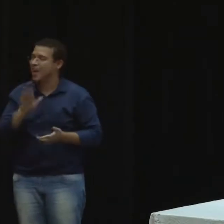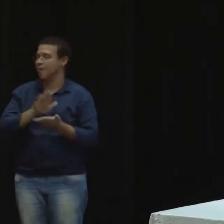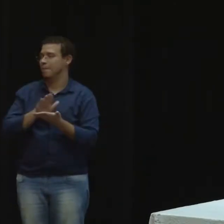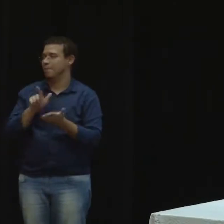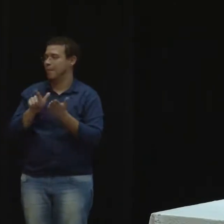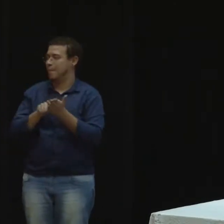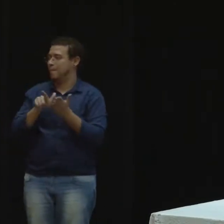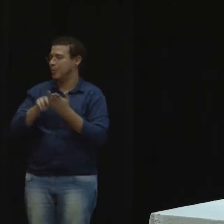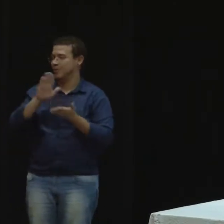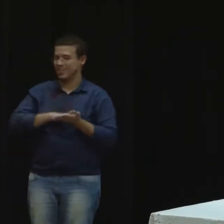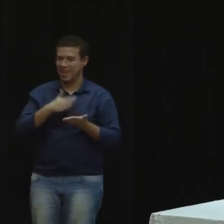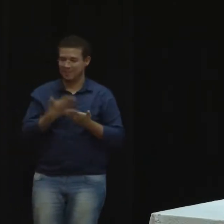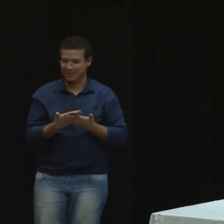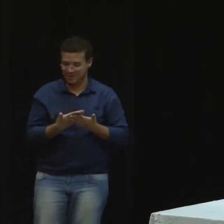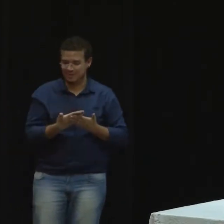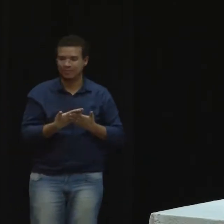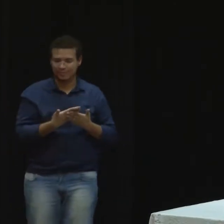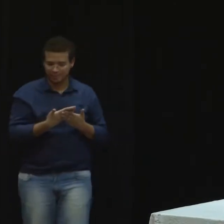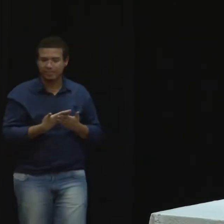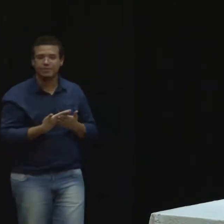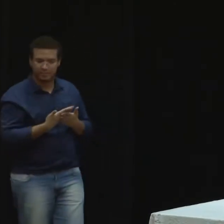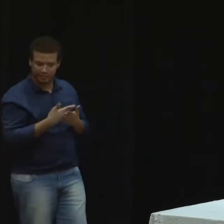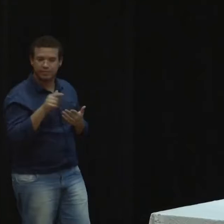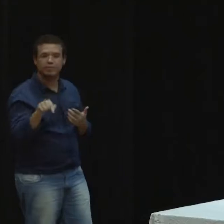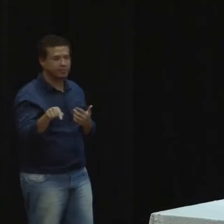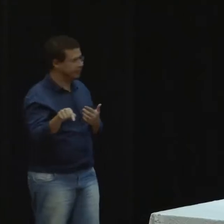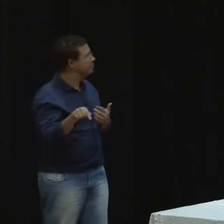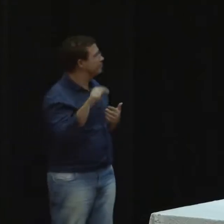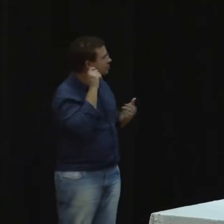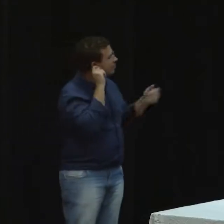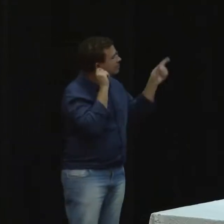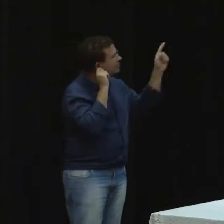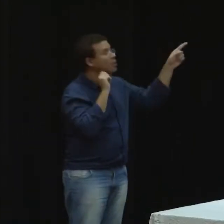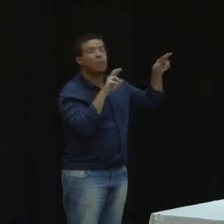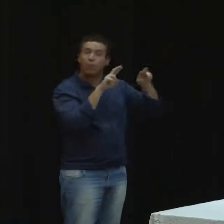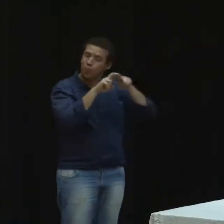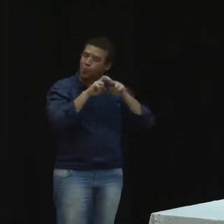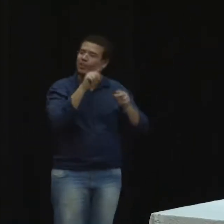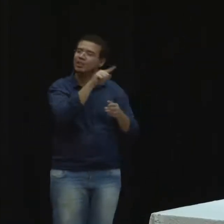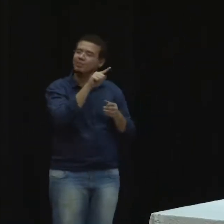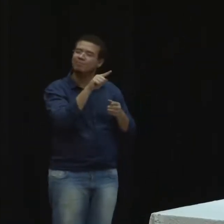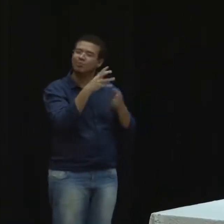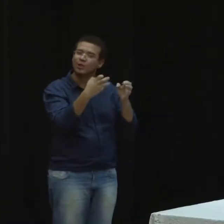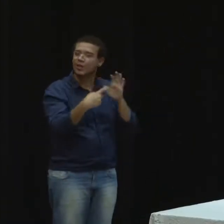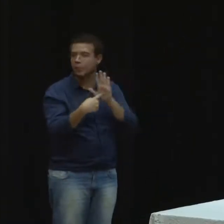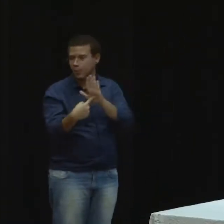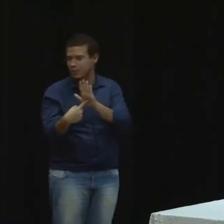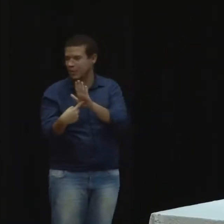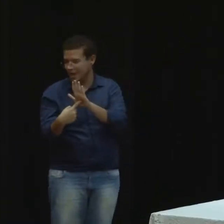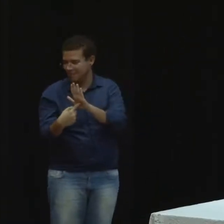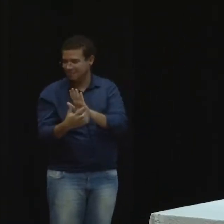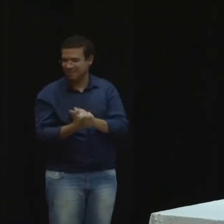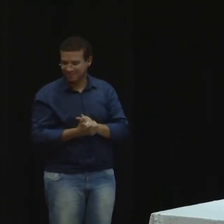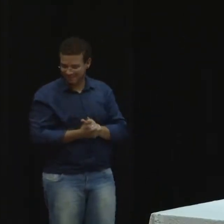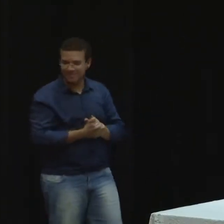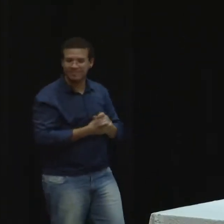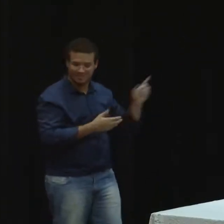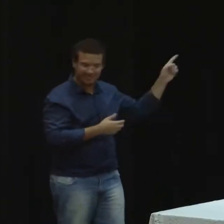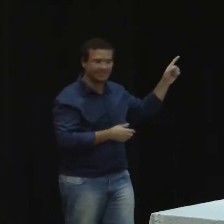sinais. Então, por exemplo, a conhecer e entender o que é o papel do intérprete. Então, era isso que eu queria